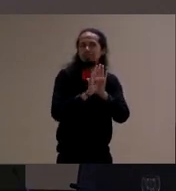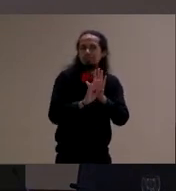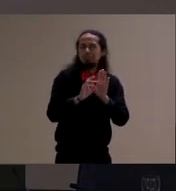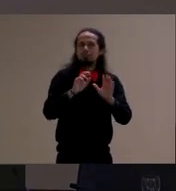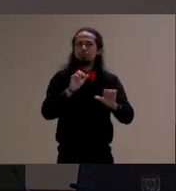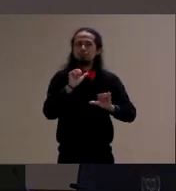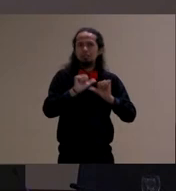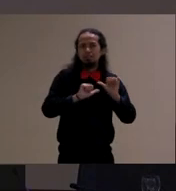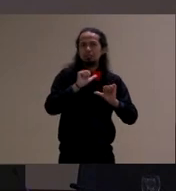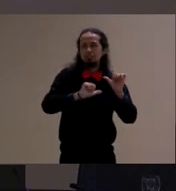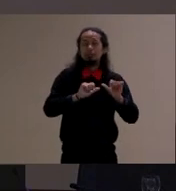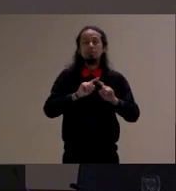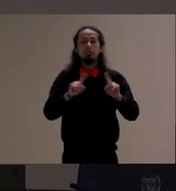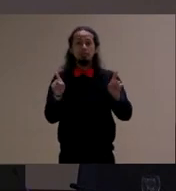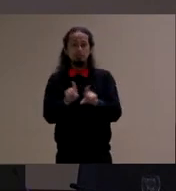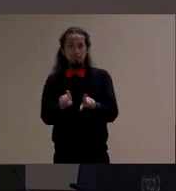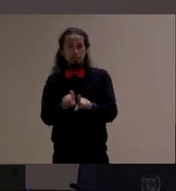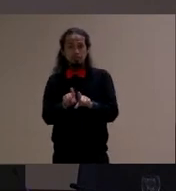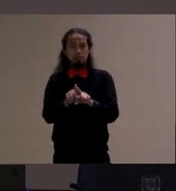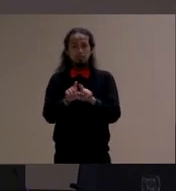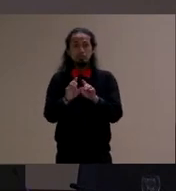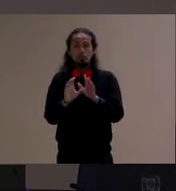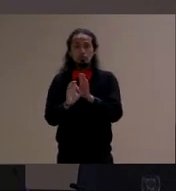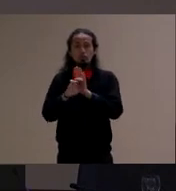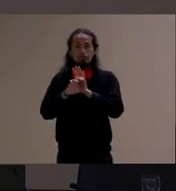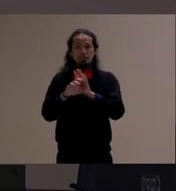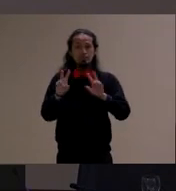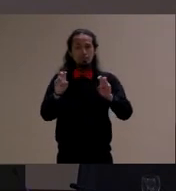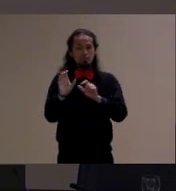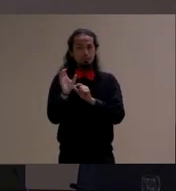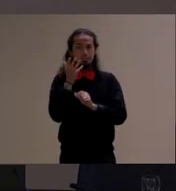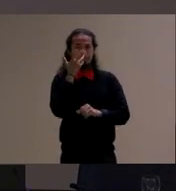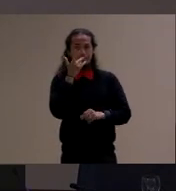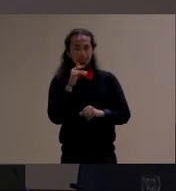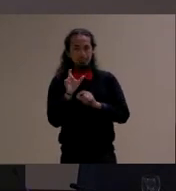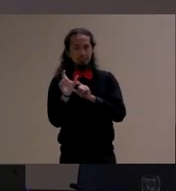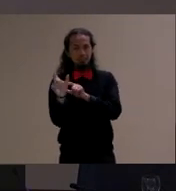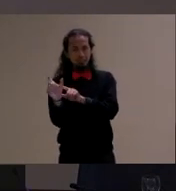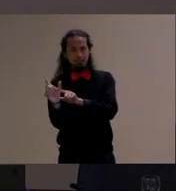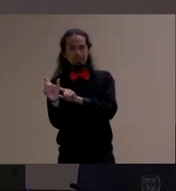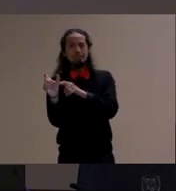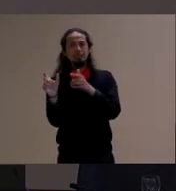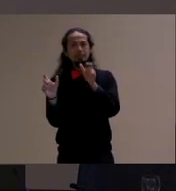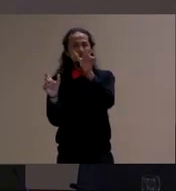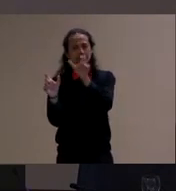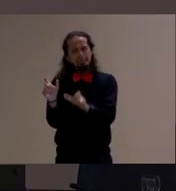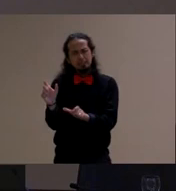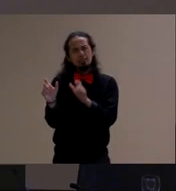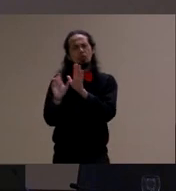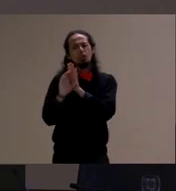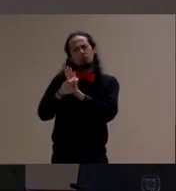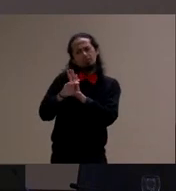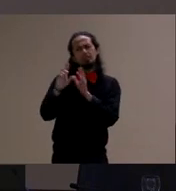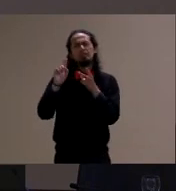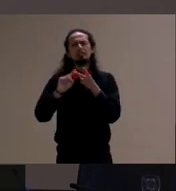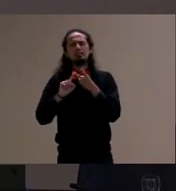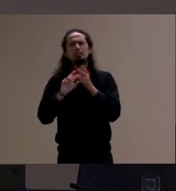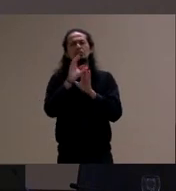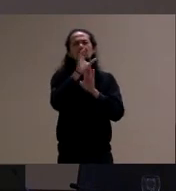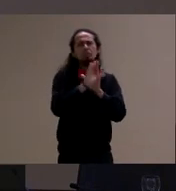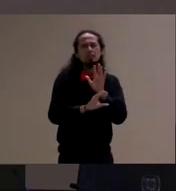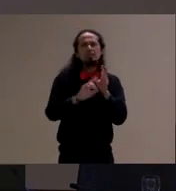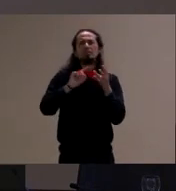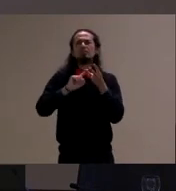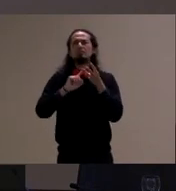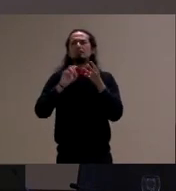de concepção tanto de criança quanto de Infância quanto de currículo quanto de educação